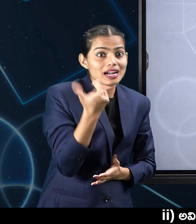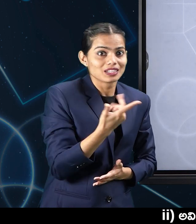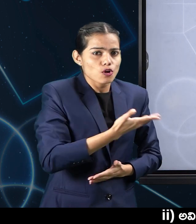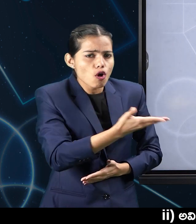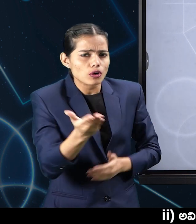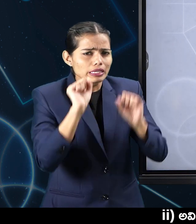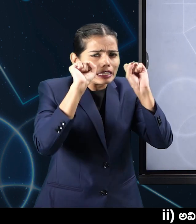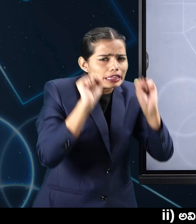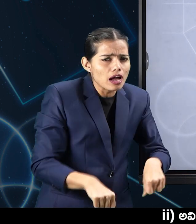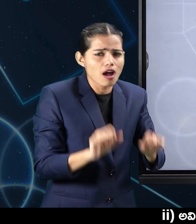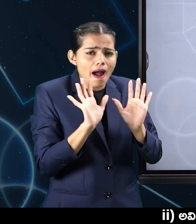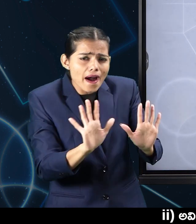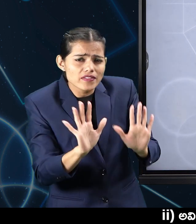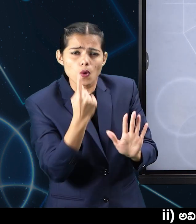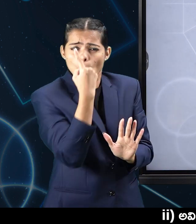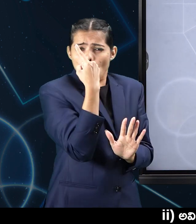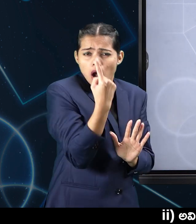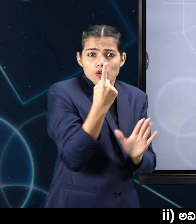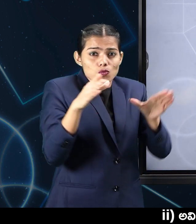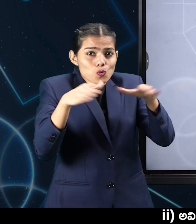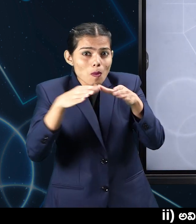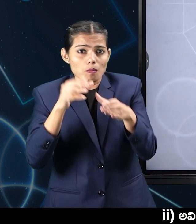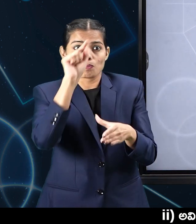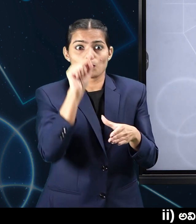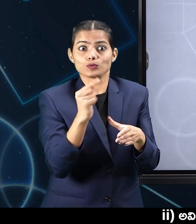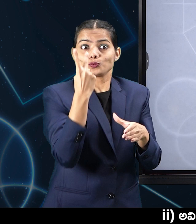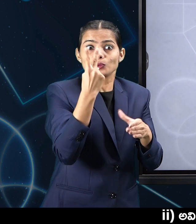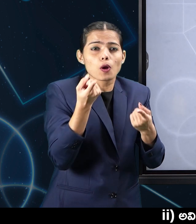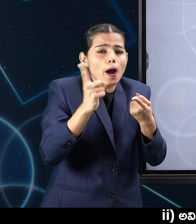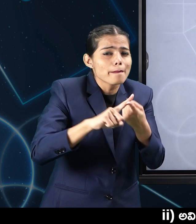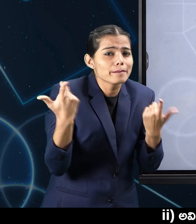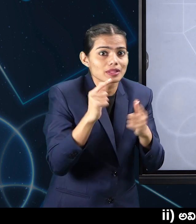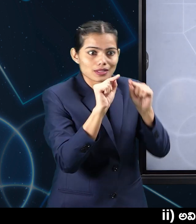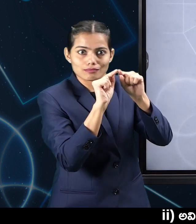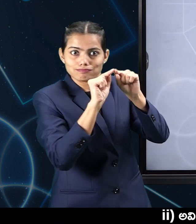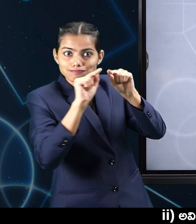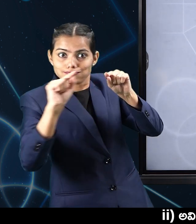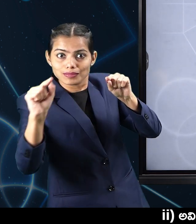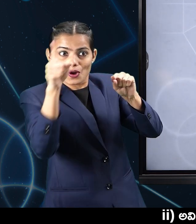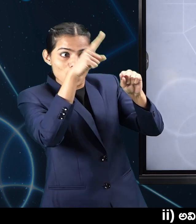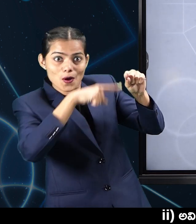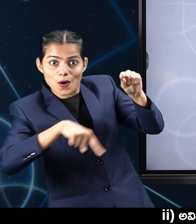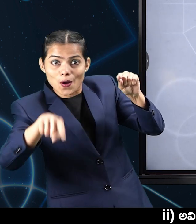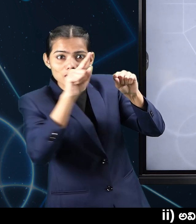రెండు, అవి ఒకే సాధారణ పాయింట్ను కలిగి ఉంటాయి. ఈ సందర్భంలో పంక్తి సర్కిల్ను